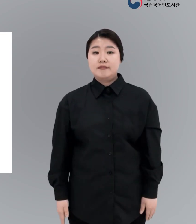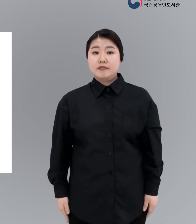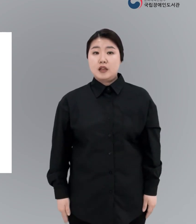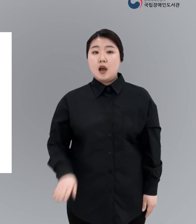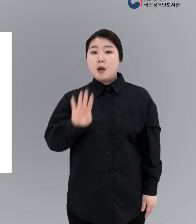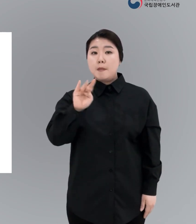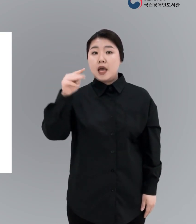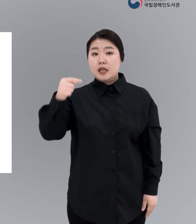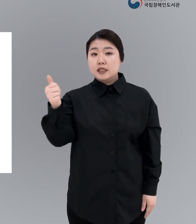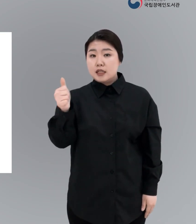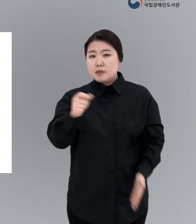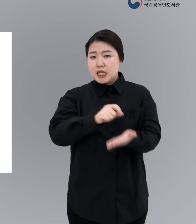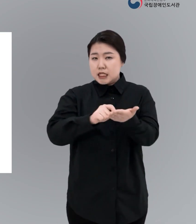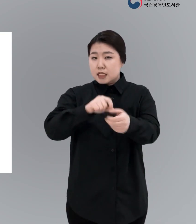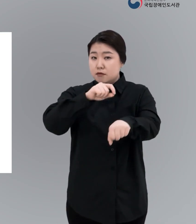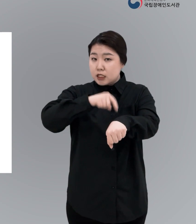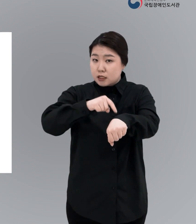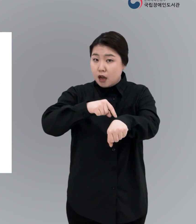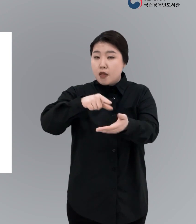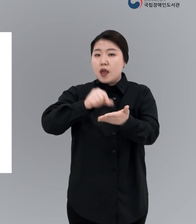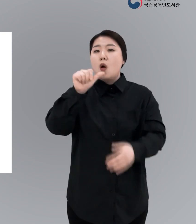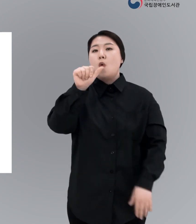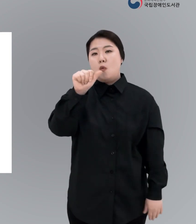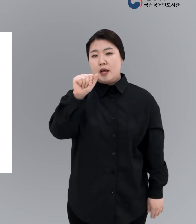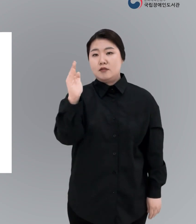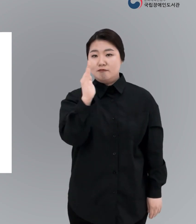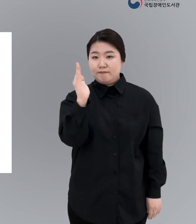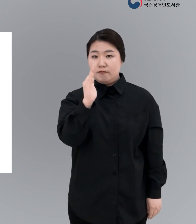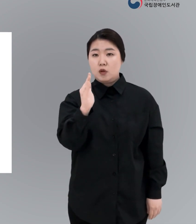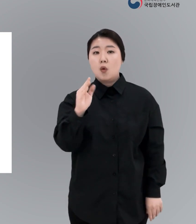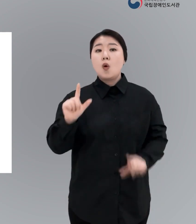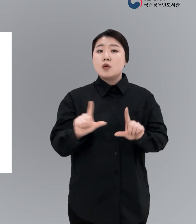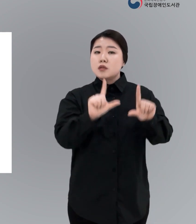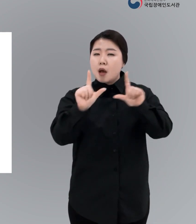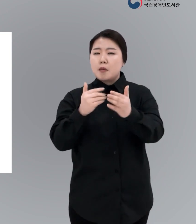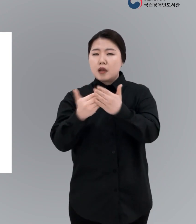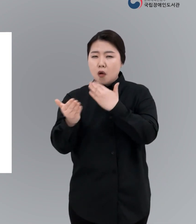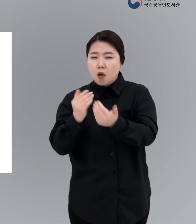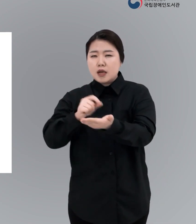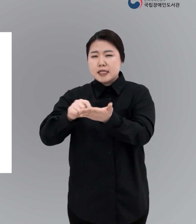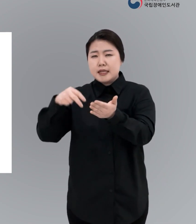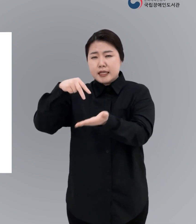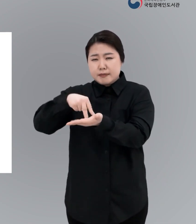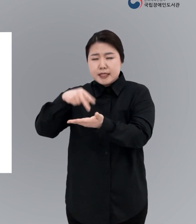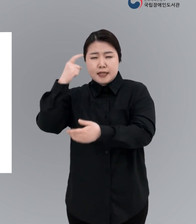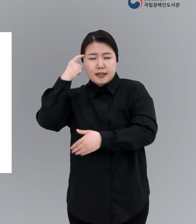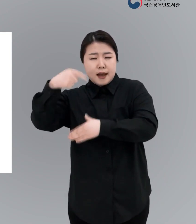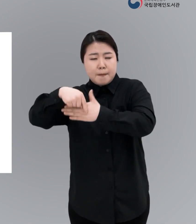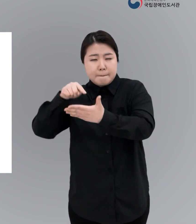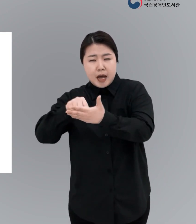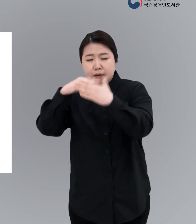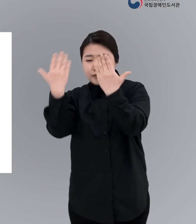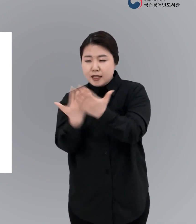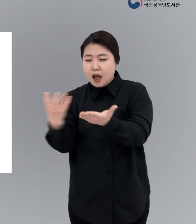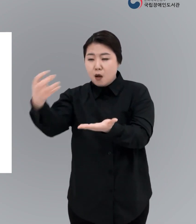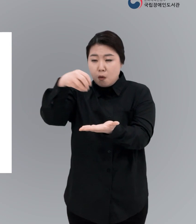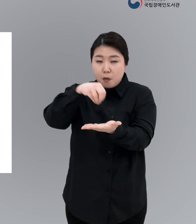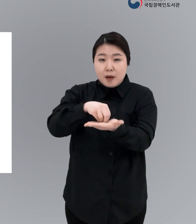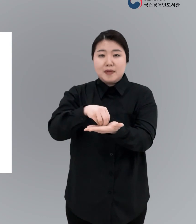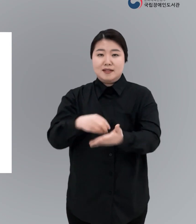베르베르가 글을 써온 5만여 시간, 그의 작품에는 늘 그의 삶과 경험, 작가로서의 태도가